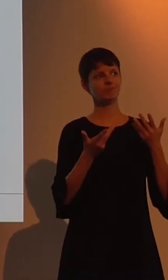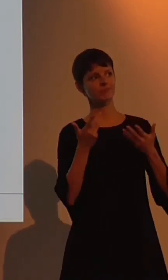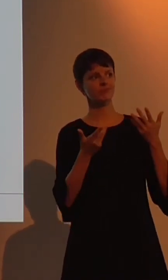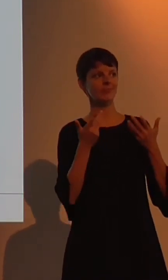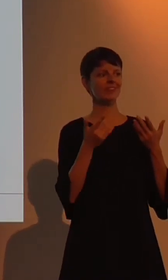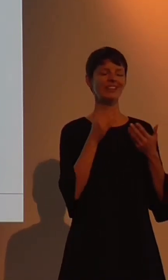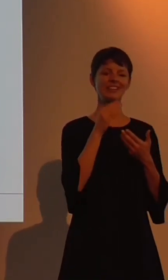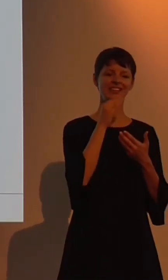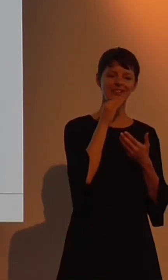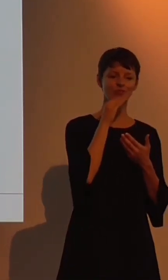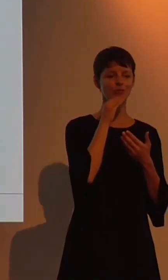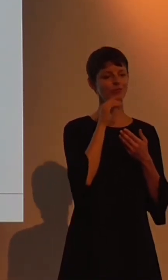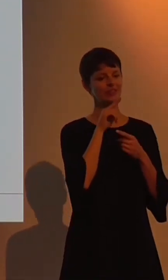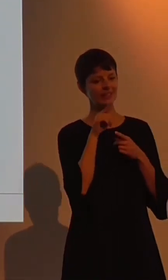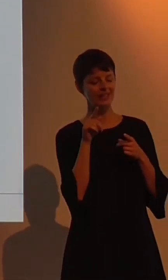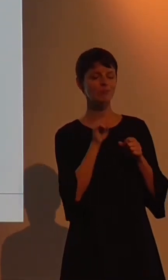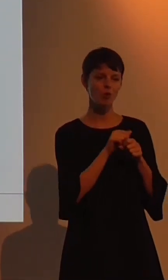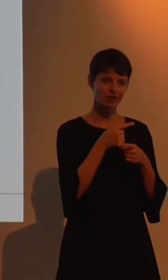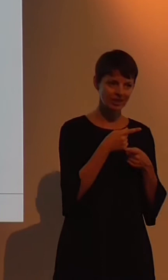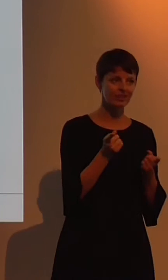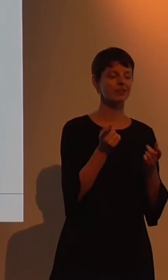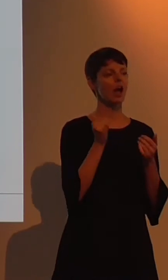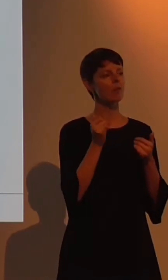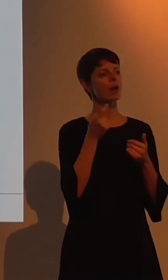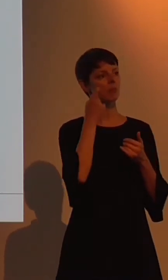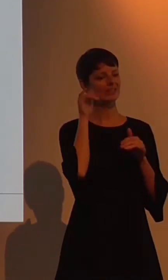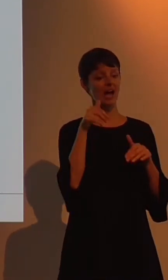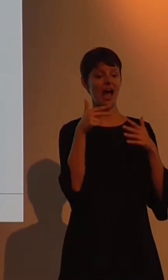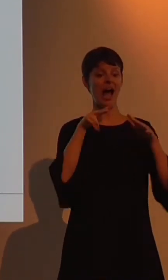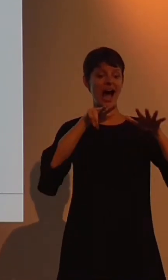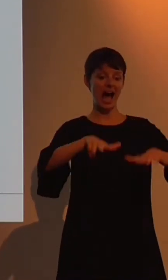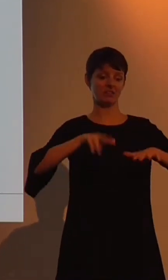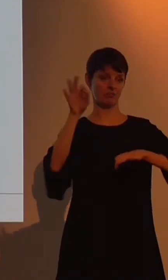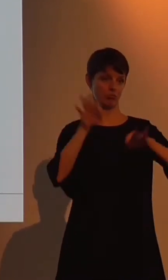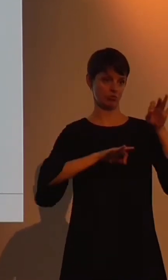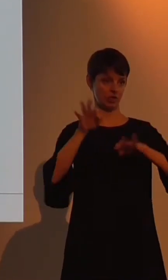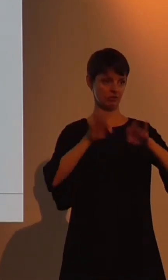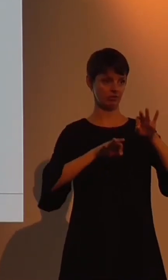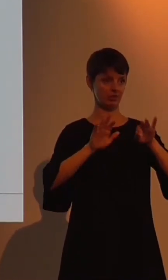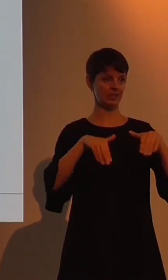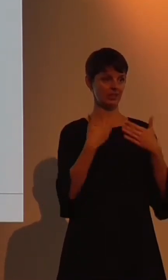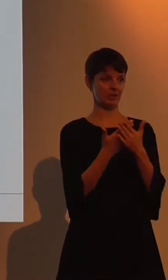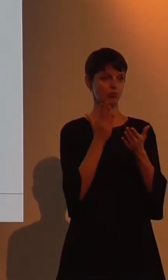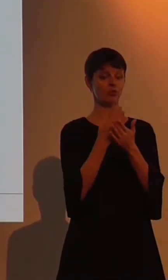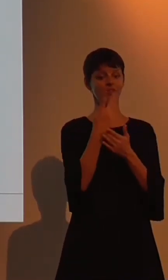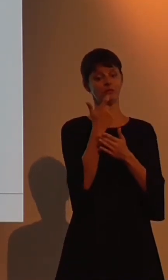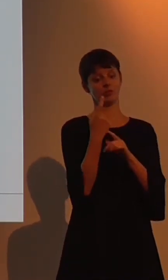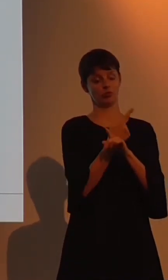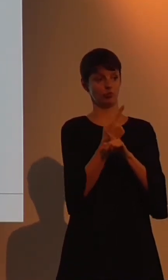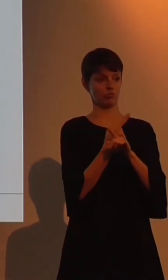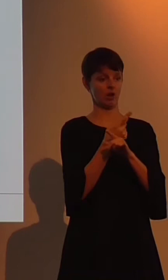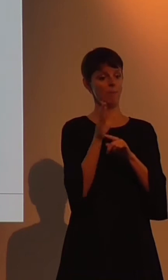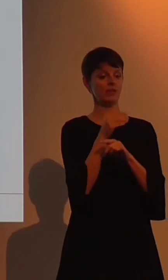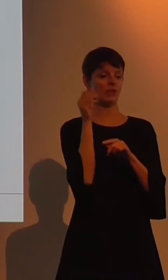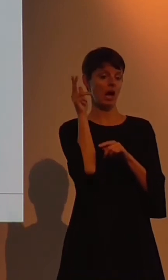nicht ausreichend für den einen oder anderen. Das kann ich auch sagen. Momentan ein Stand von 18%. Also, vielen lieben Dank für die Einladung. Ich freue mich, dass ich heute auf